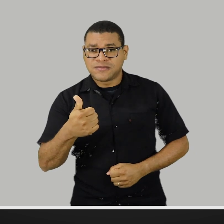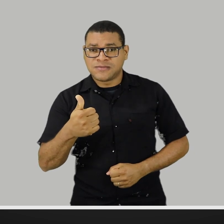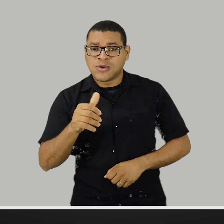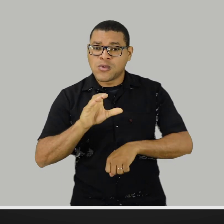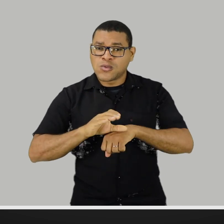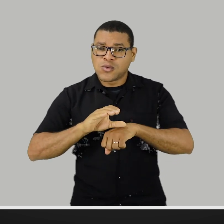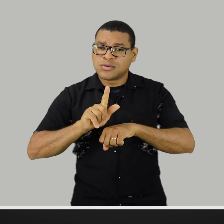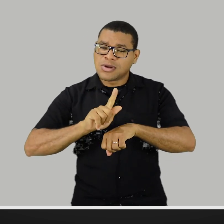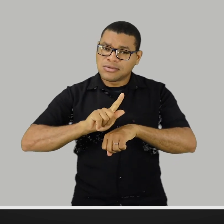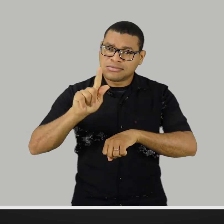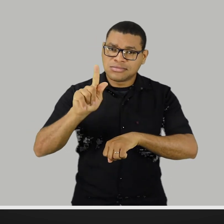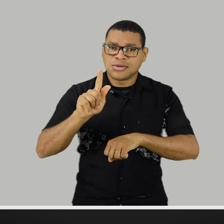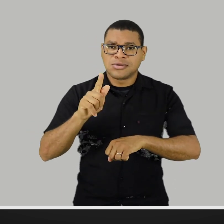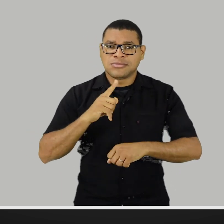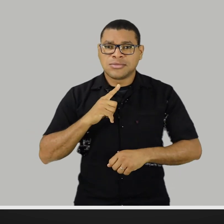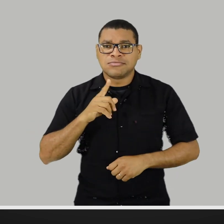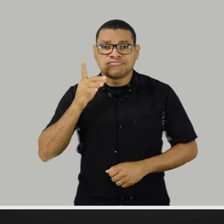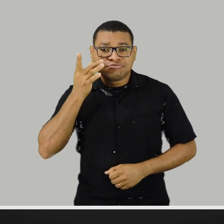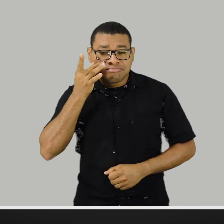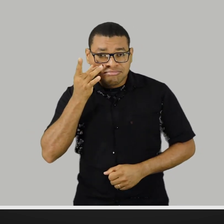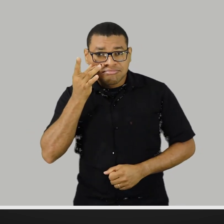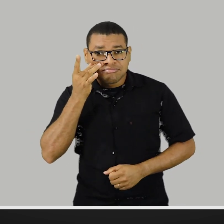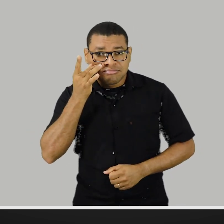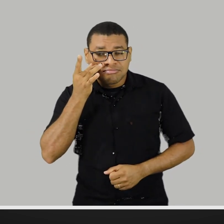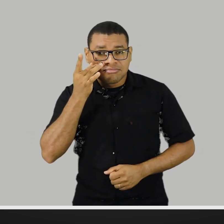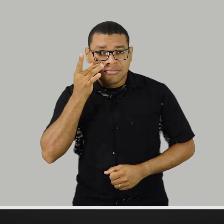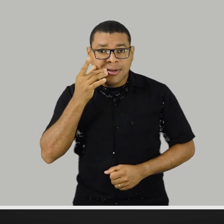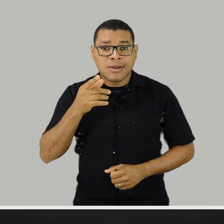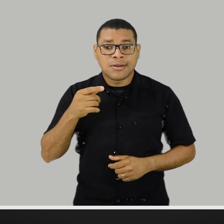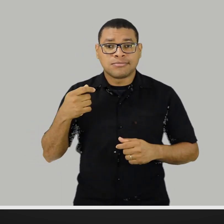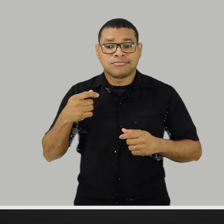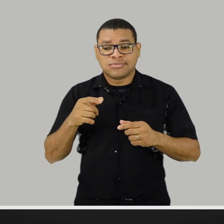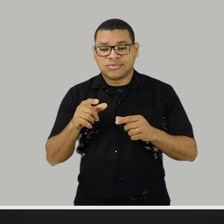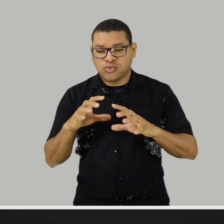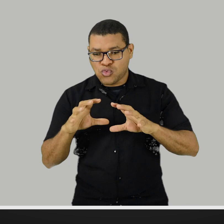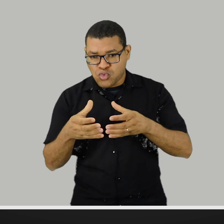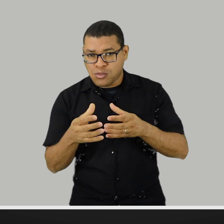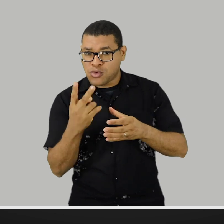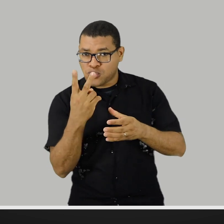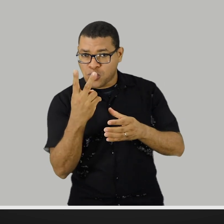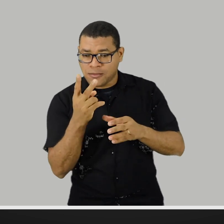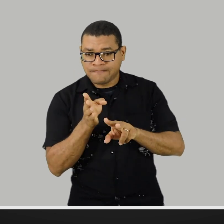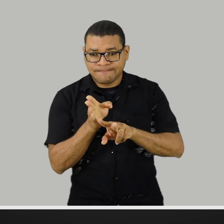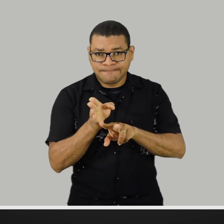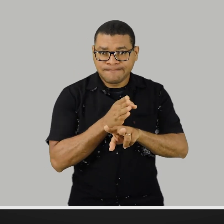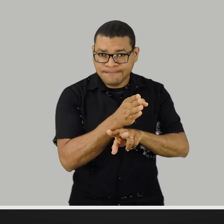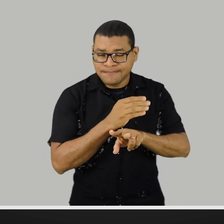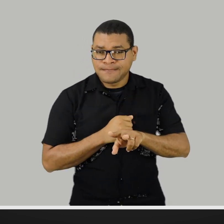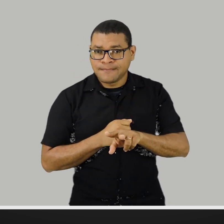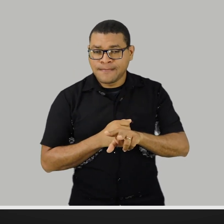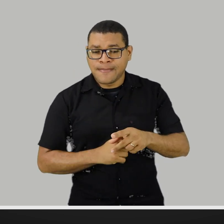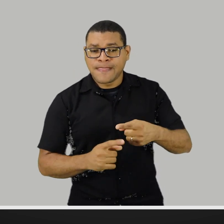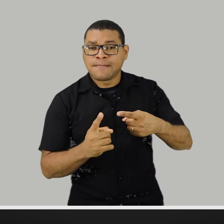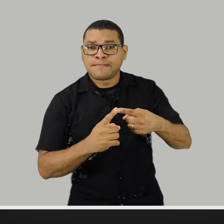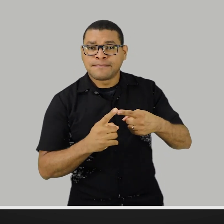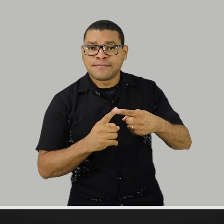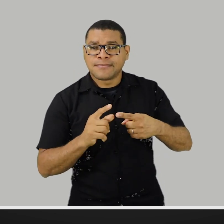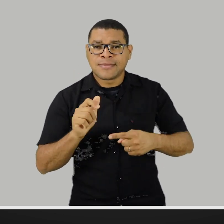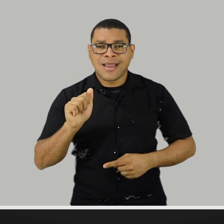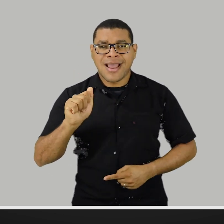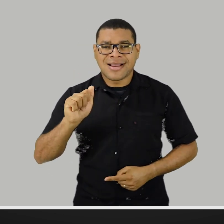2010.1 dos cursos de graduação a cidade presencial estão divididas em dois grandes grupos